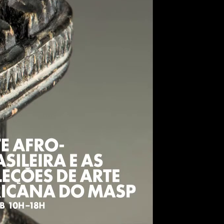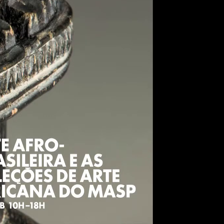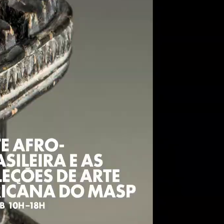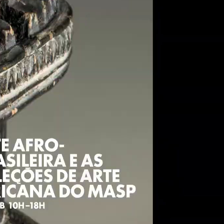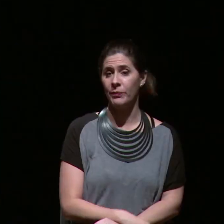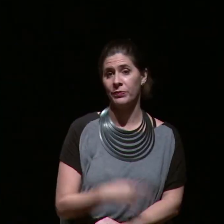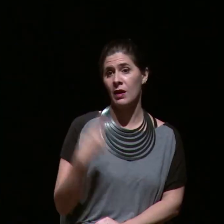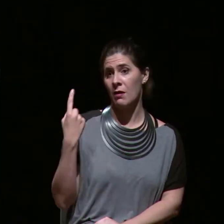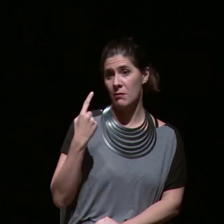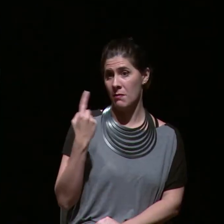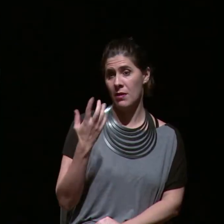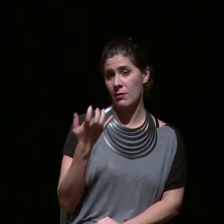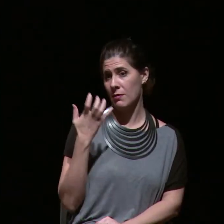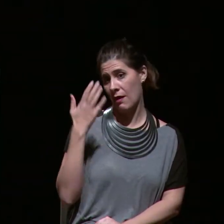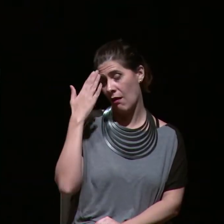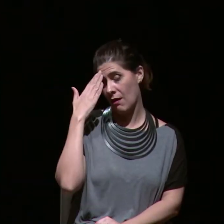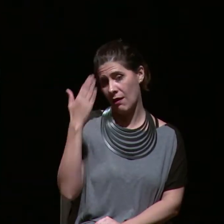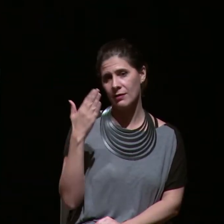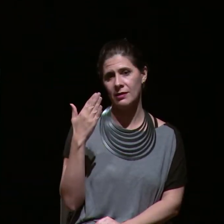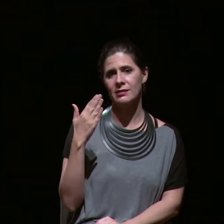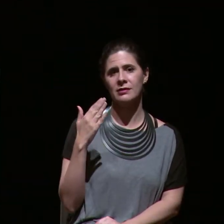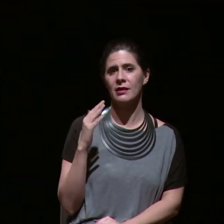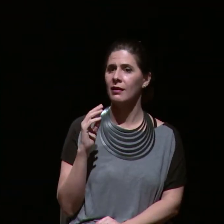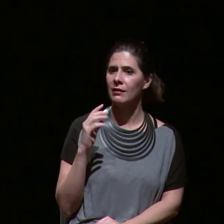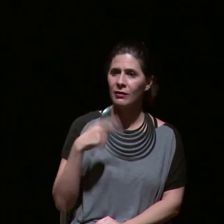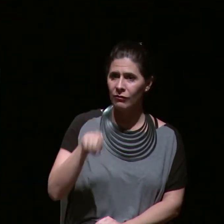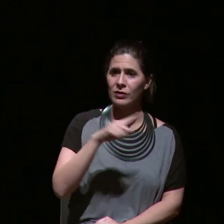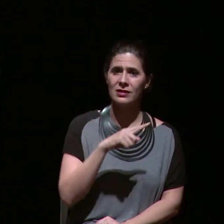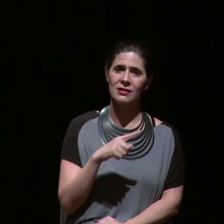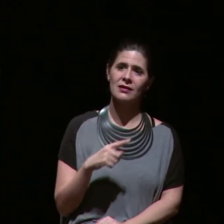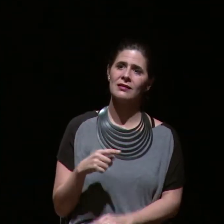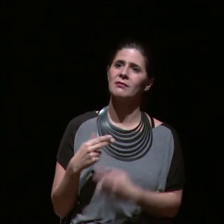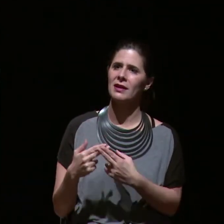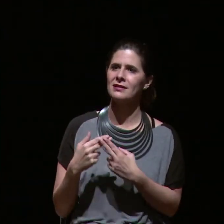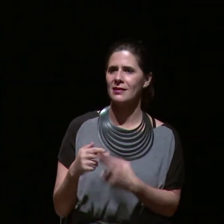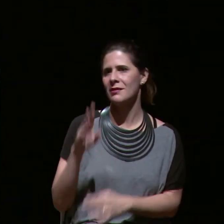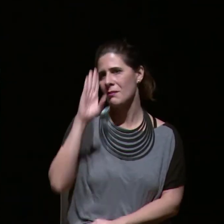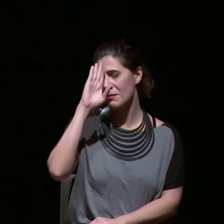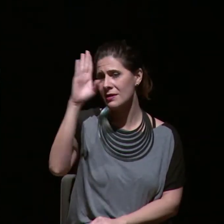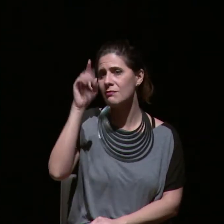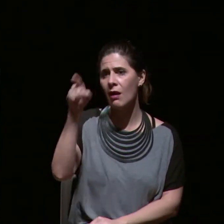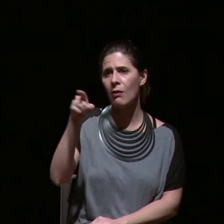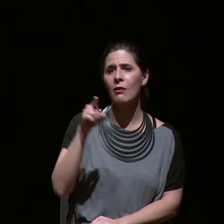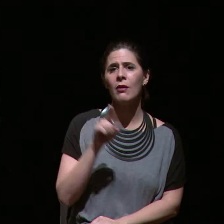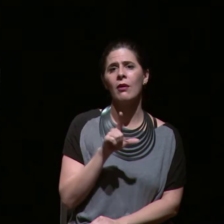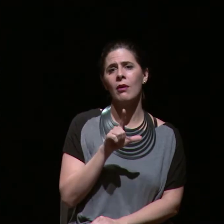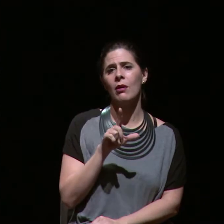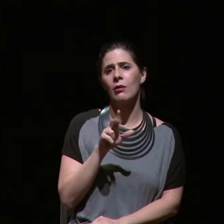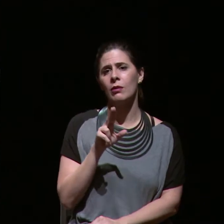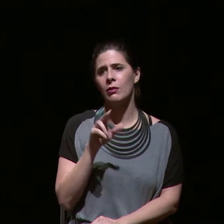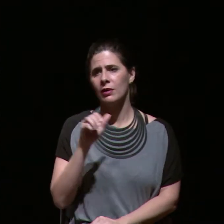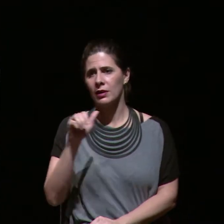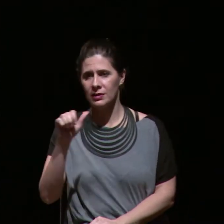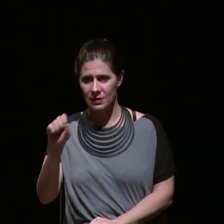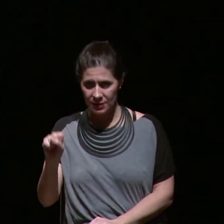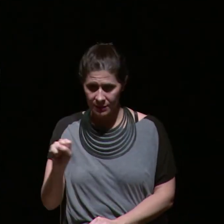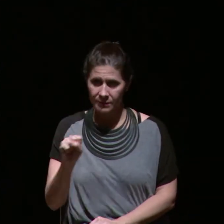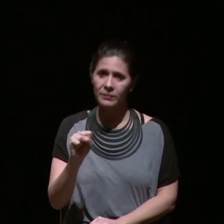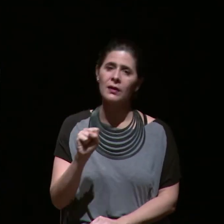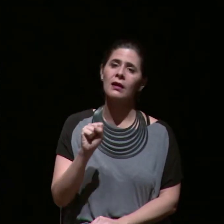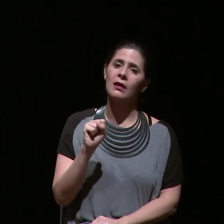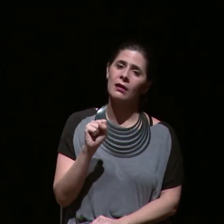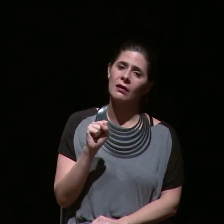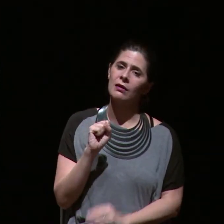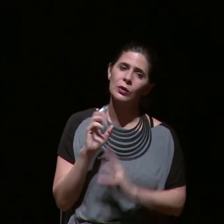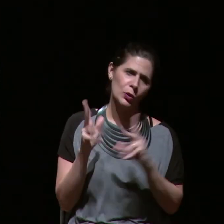Primeiro, eu gostaria de agradecer mais uma vez a todos pela paciência, mas especialmente ao Lucas pelo convite, o Lucas Oliveira e toda a equipe do MASP, e os